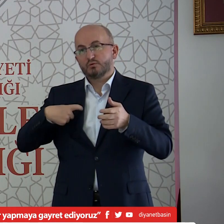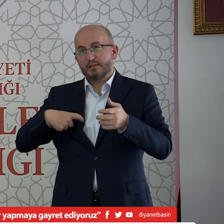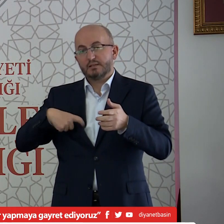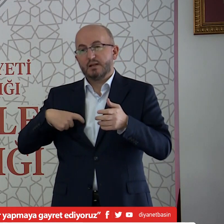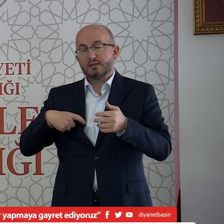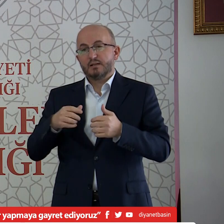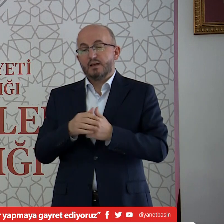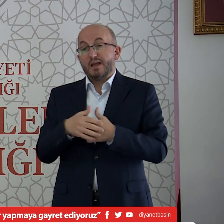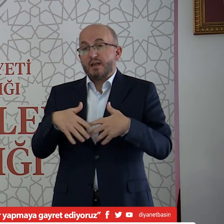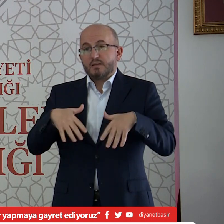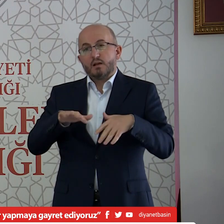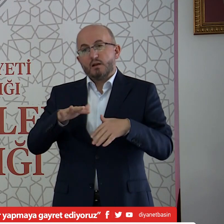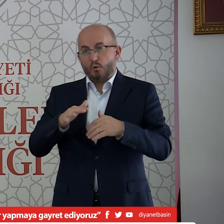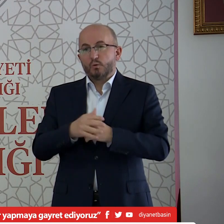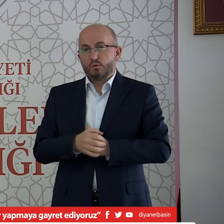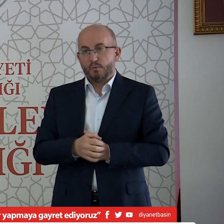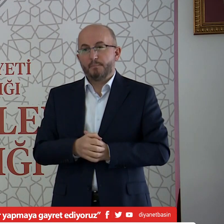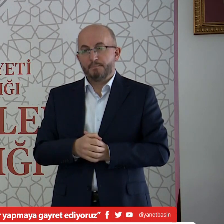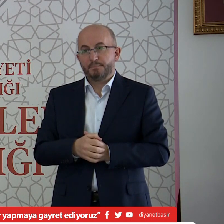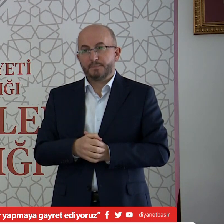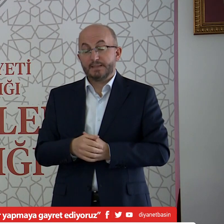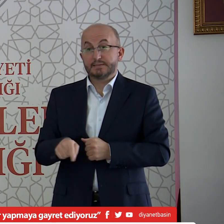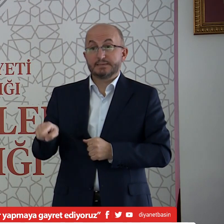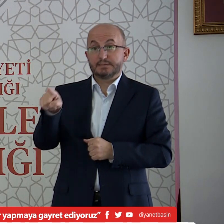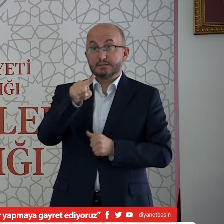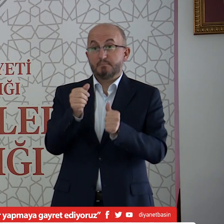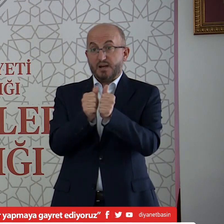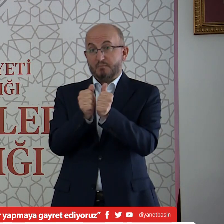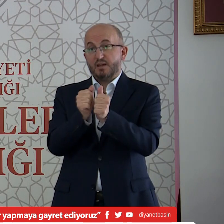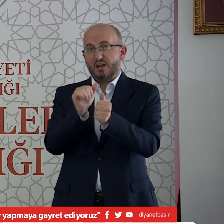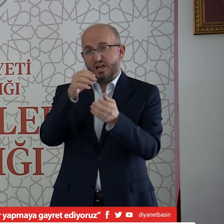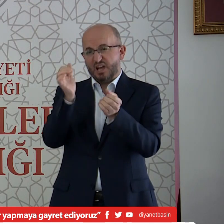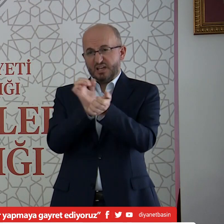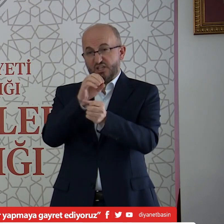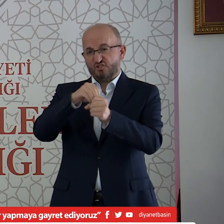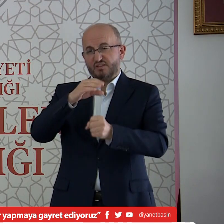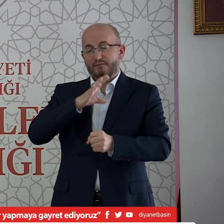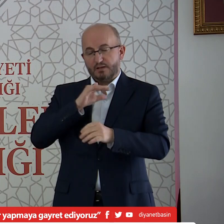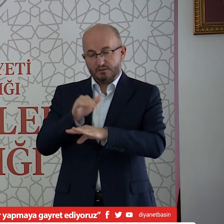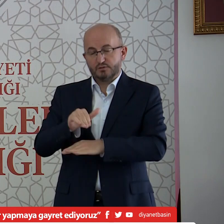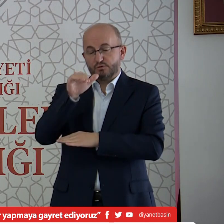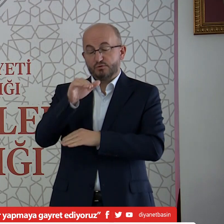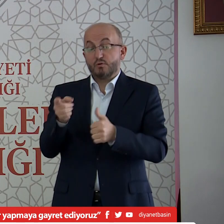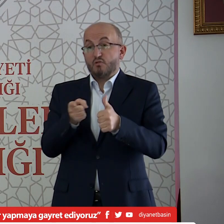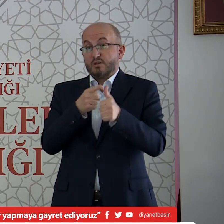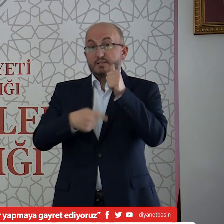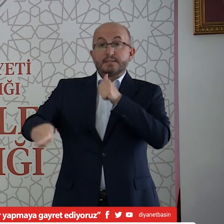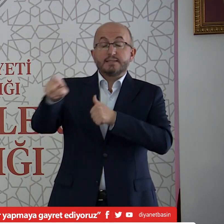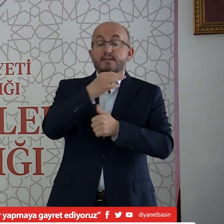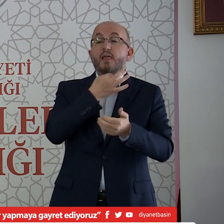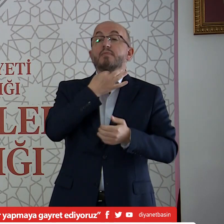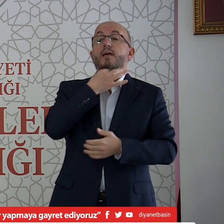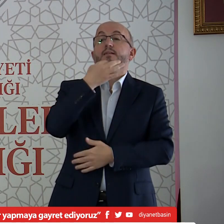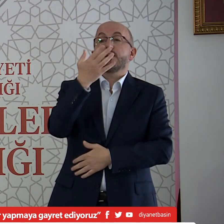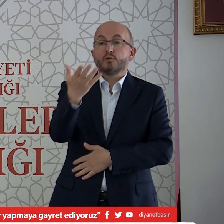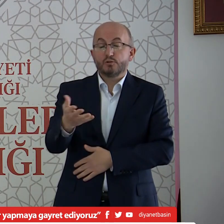özelliklerde engellilerle sizler birlikte yaşıyorsunuz. Öncelikle sizlere teşekkür